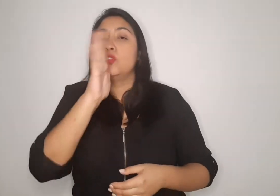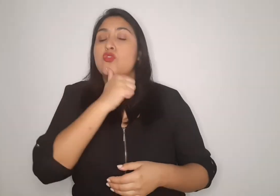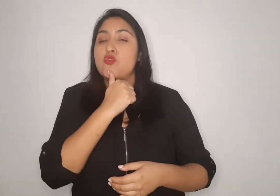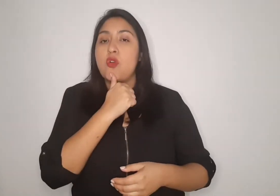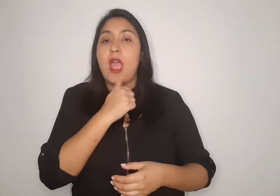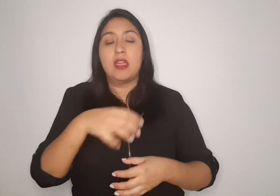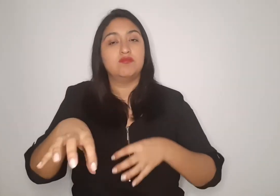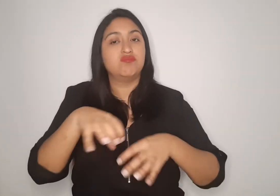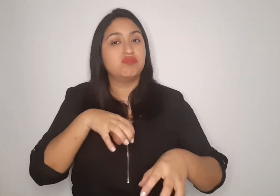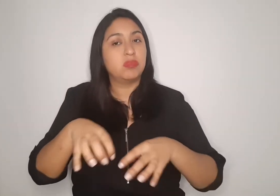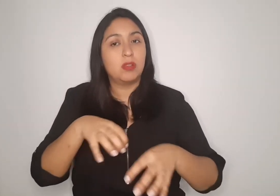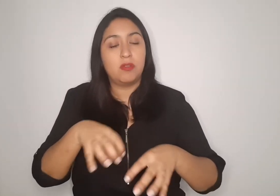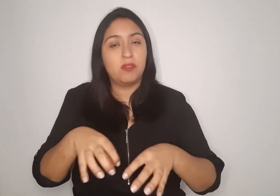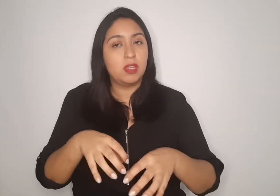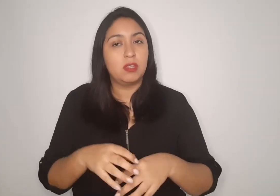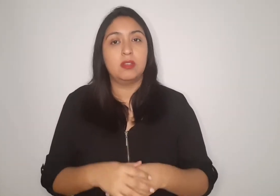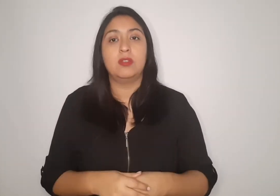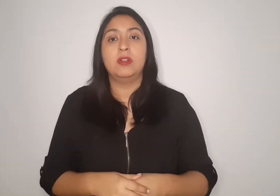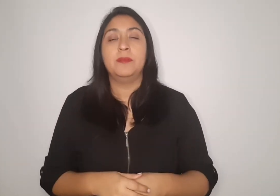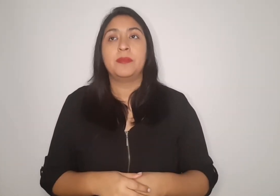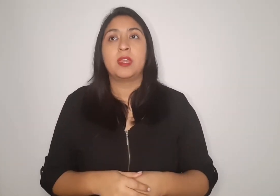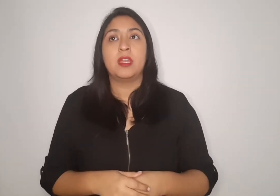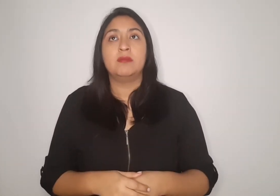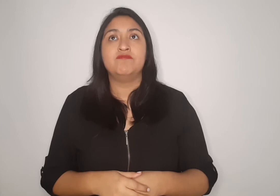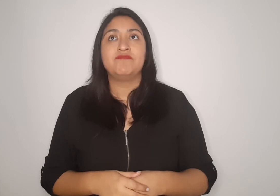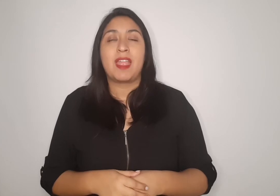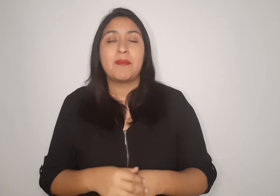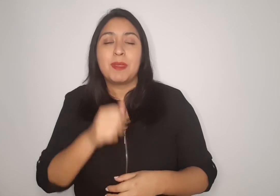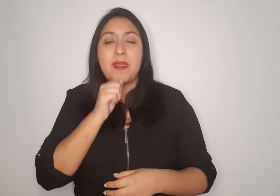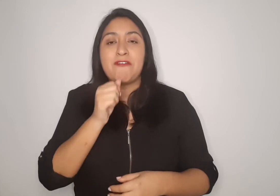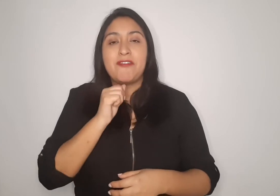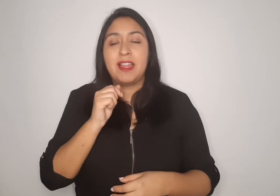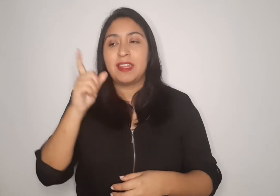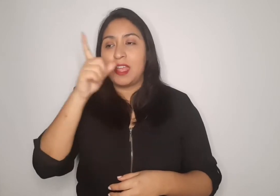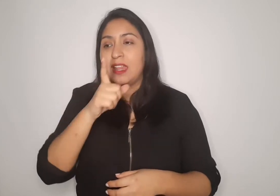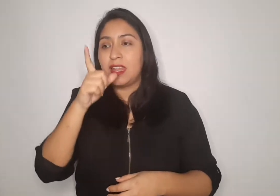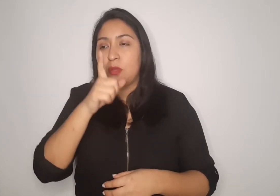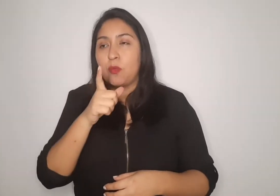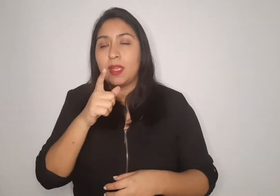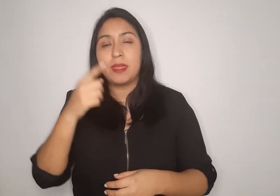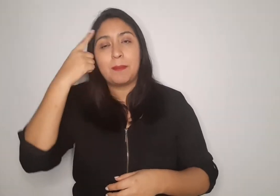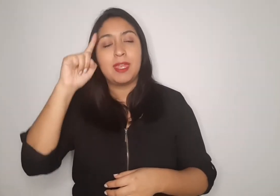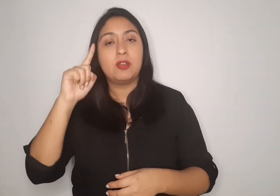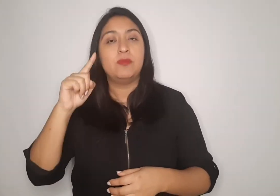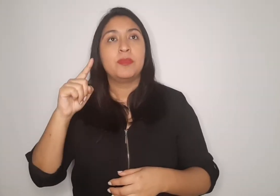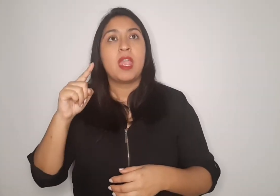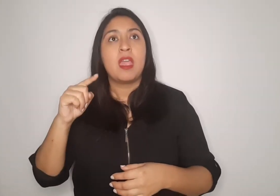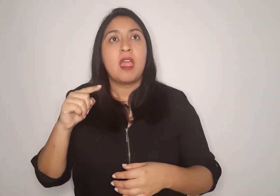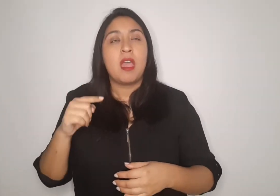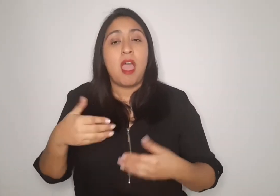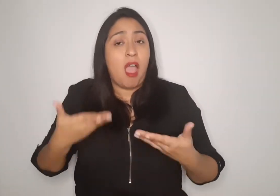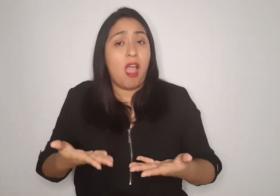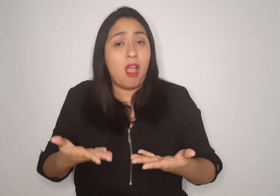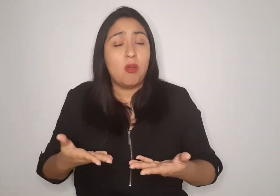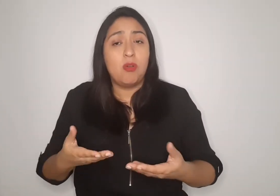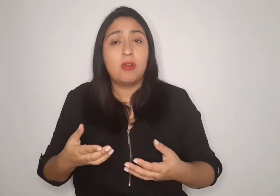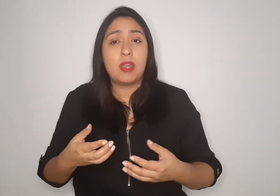objetos, si así pudiera. Ya ni siquiera tengo el lenguaje, pero las momias ya no se exhiben en el mundo. Y de repente los extranjeros se